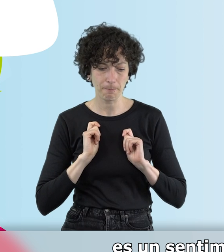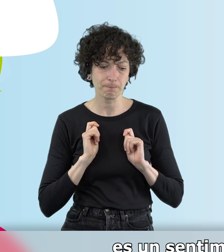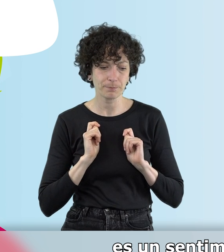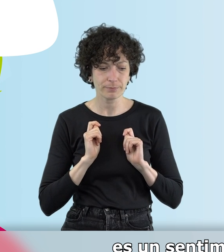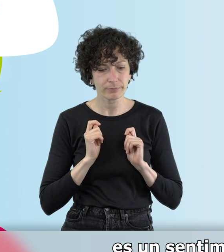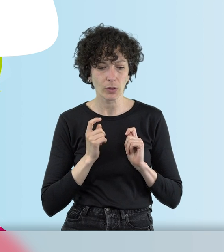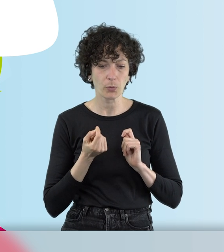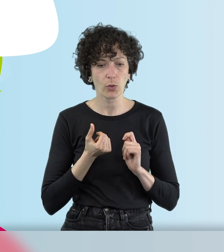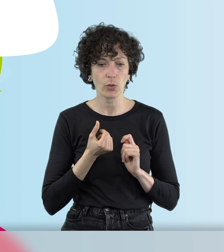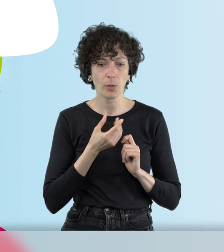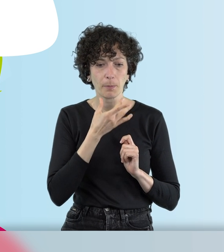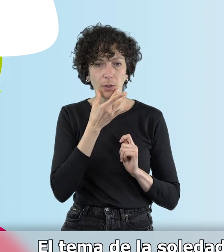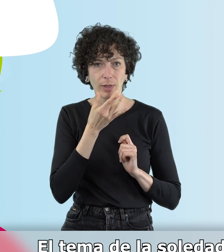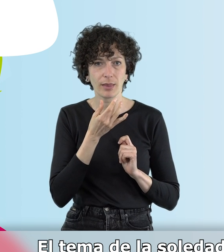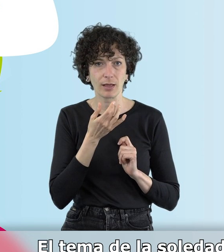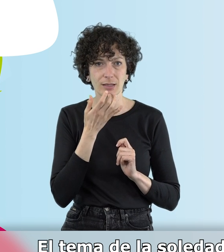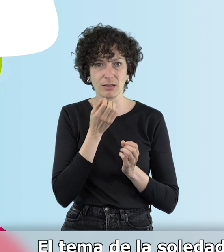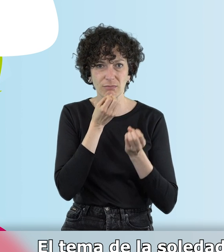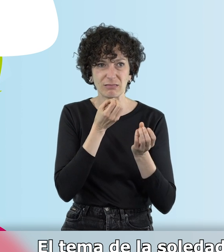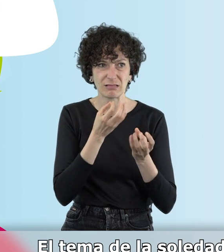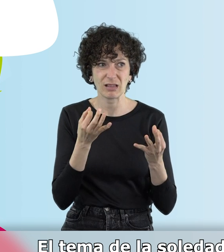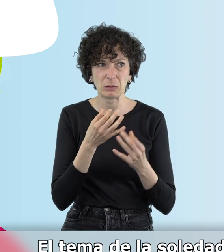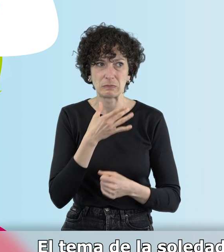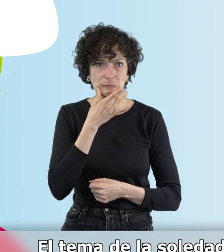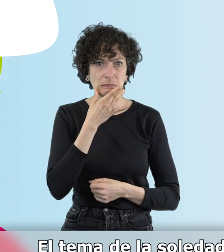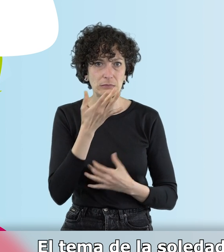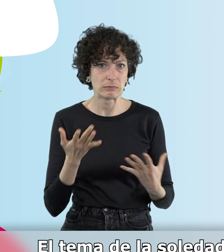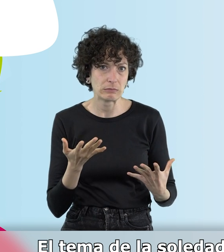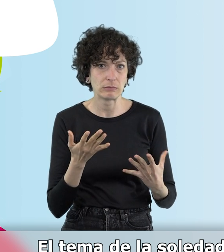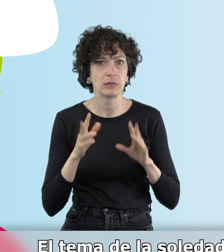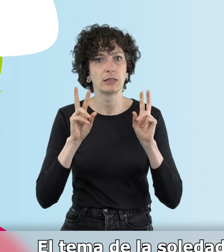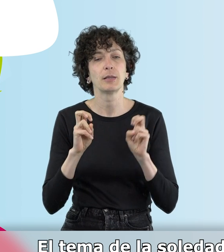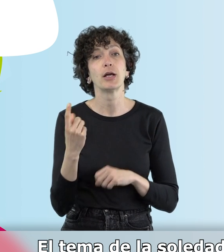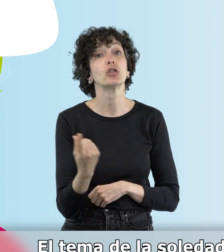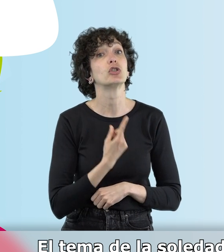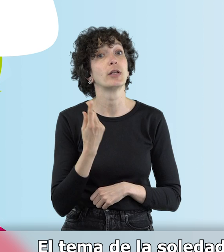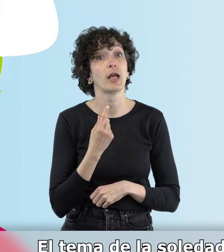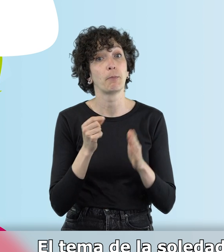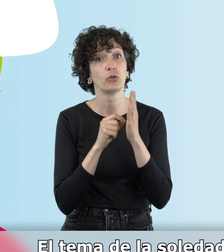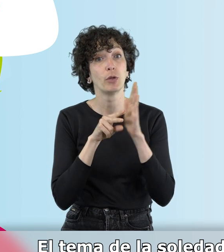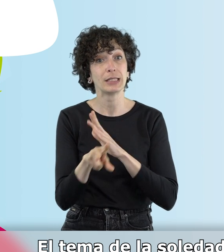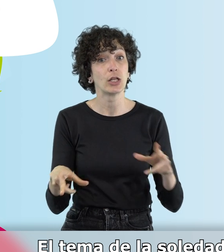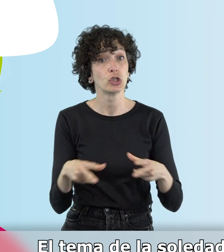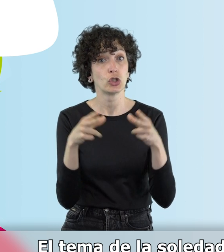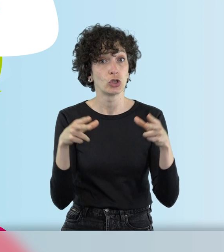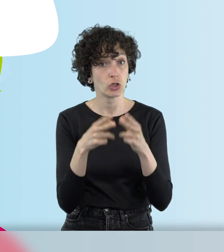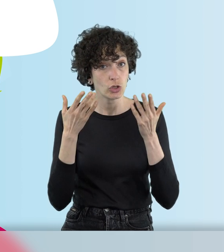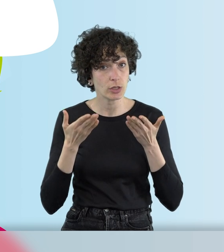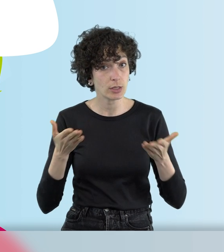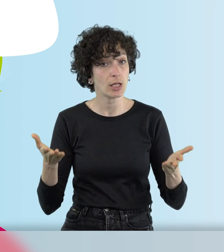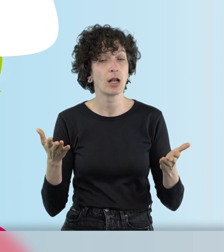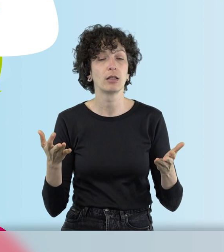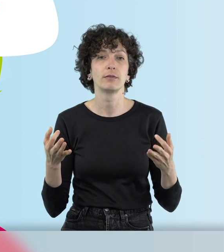pudor manifestarlo. Entonces, yo creo que la soledad, o sea, el tema de la soledad a nivel social le debemos de